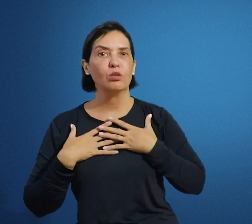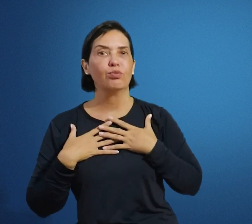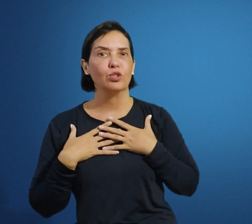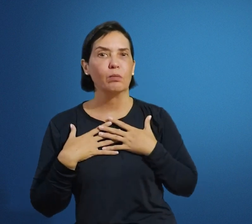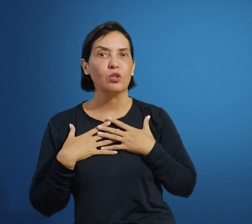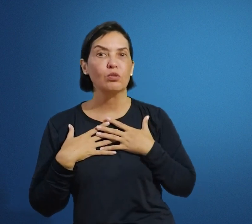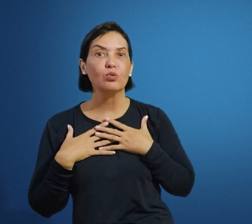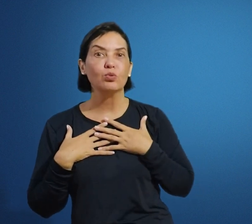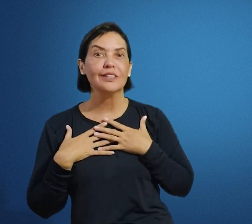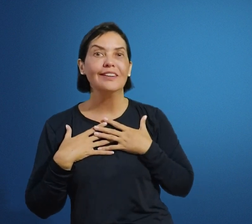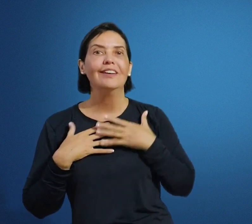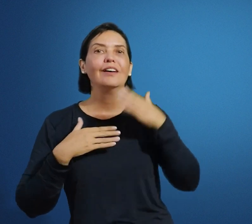eu fosse uma pessoa surda,